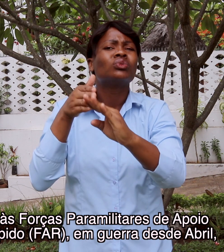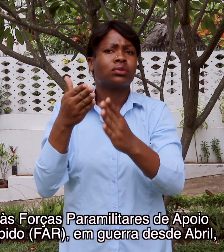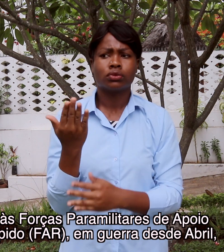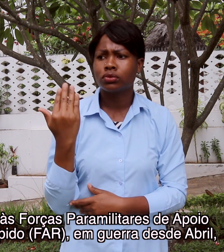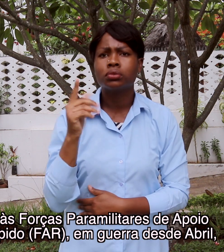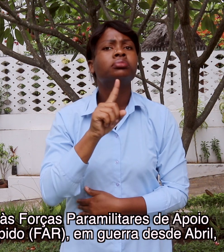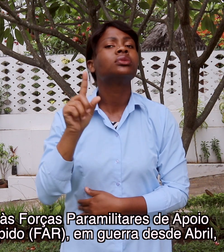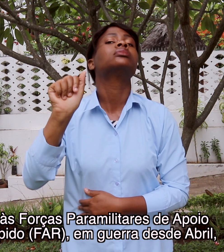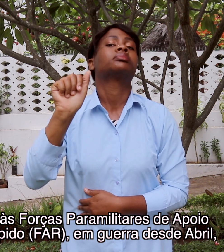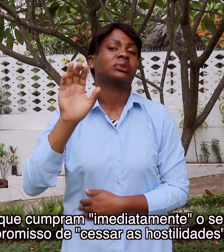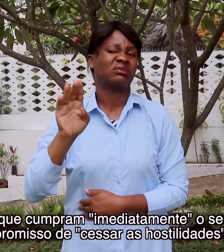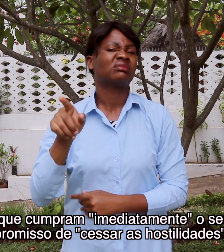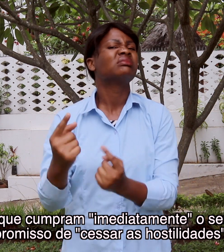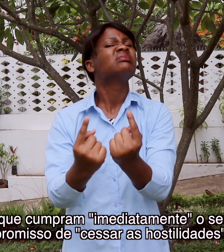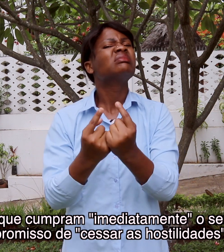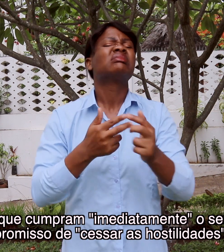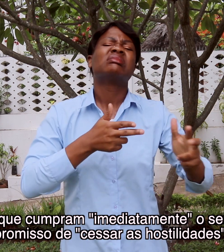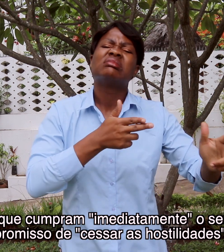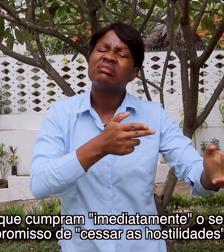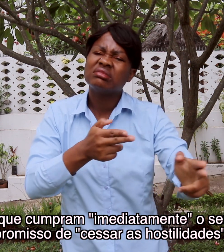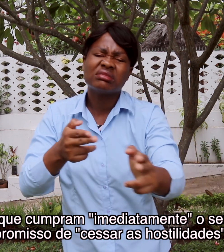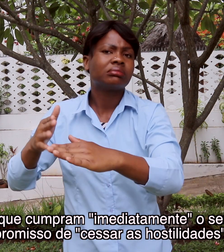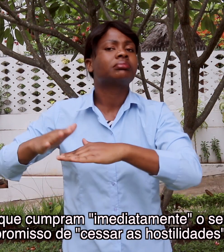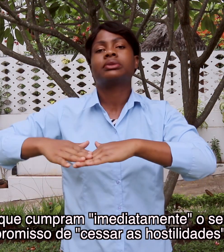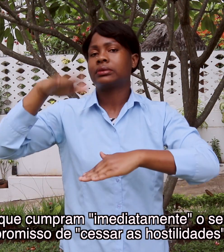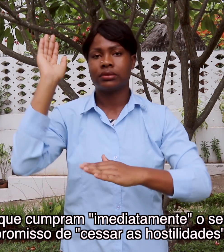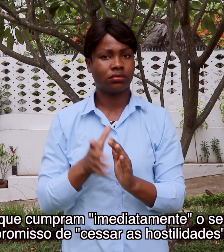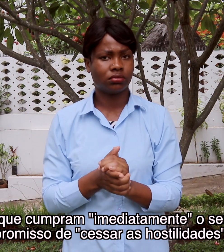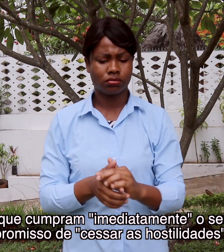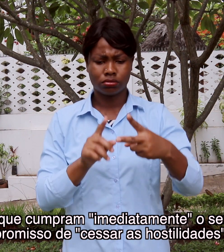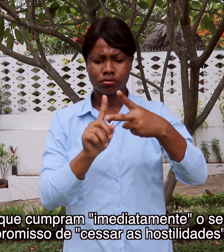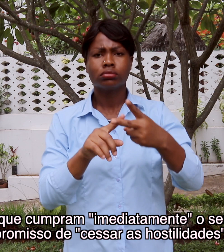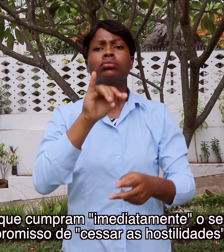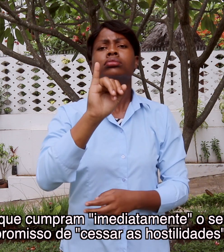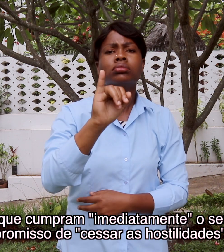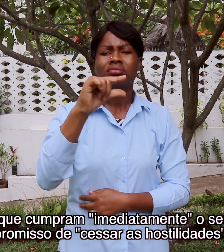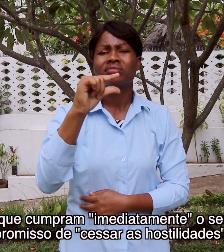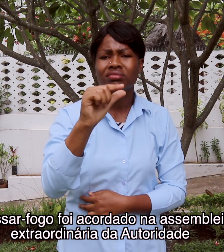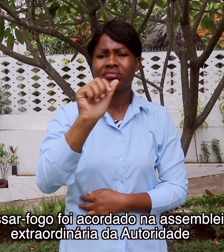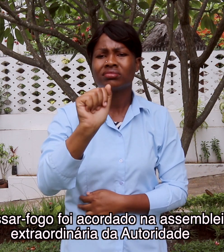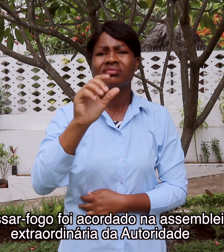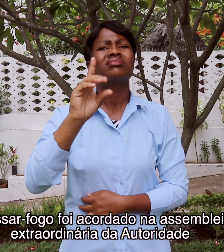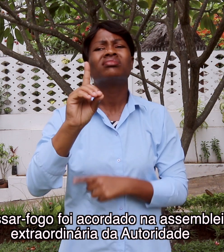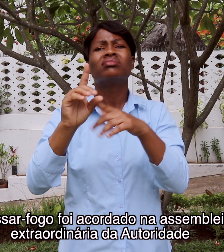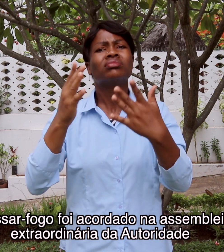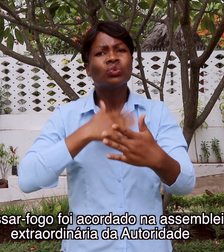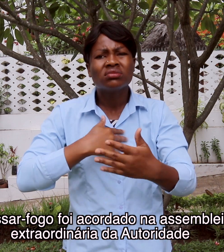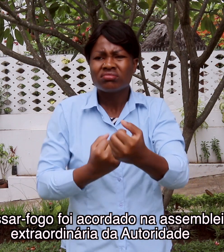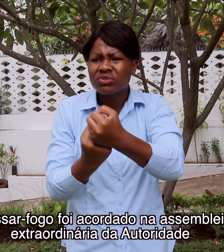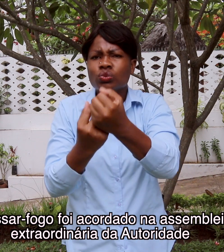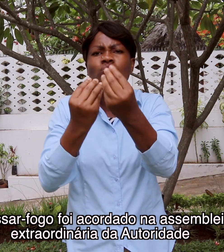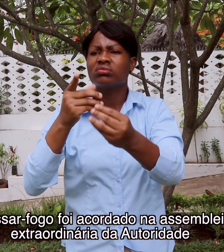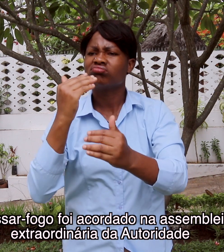em guerra desde abril para que cumpram imediatamente o seu compromisso de cessar as hostilidades. O cessar-fogo foi